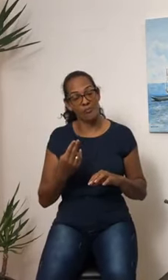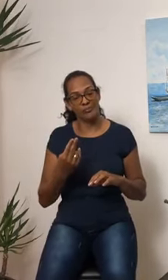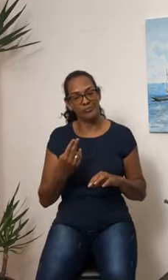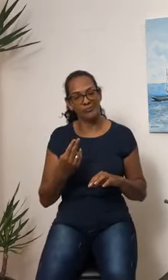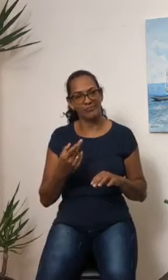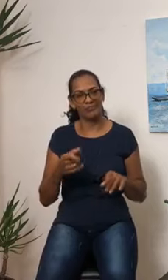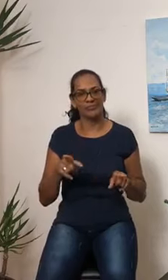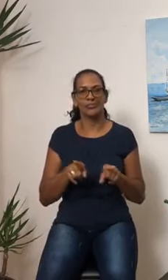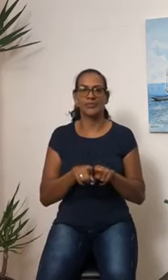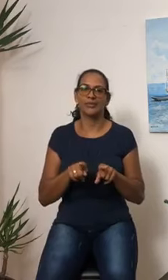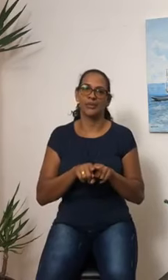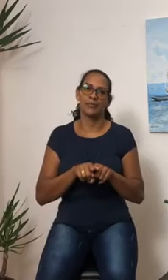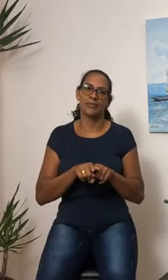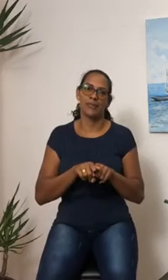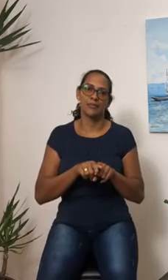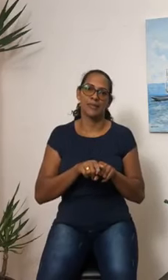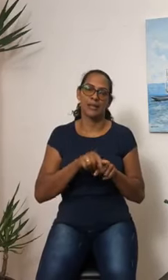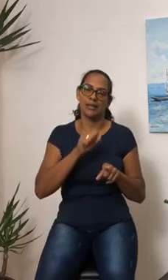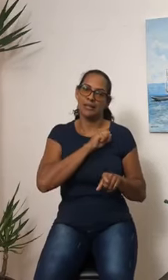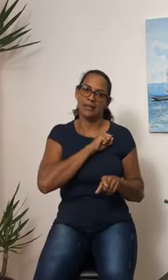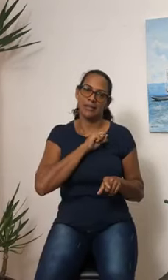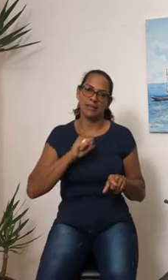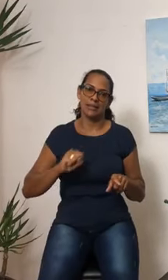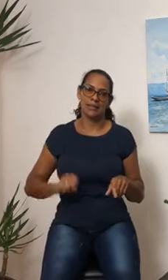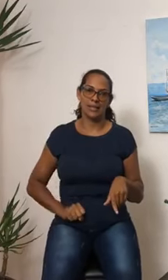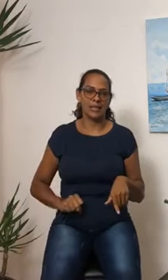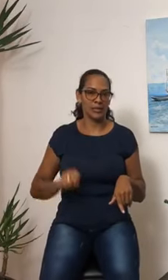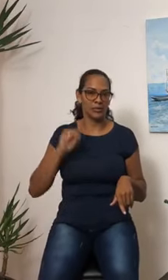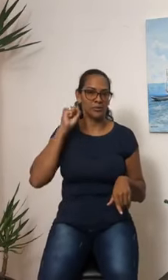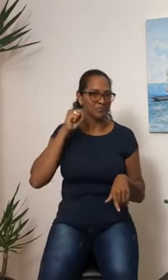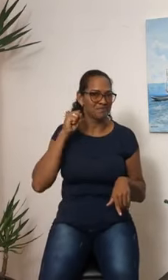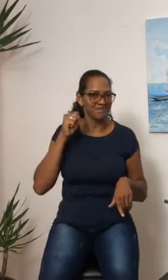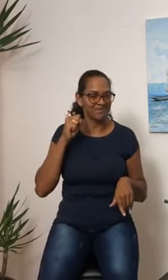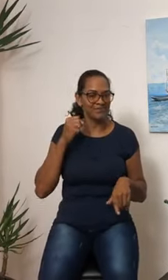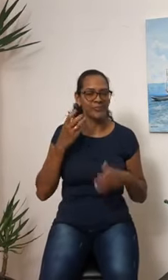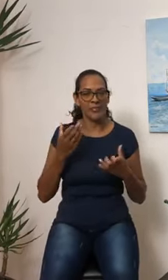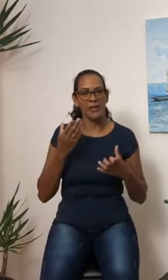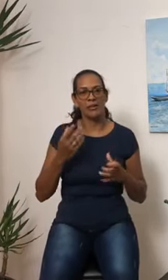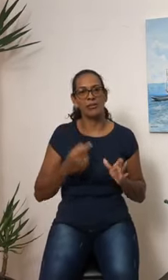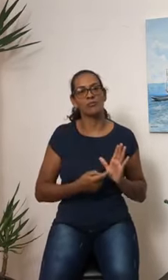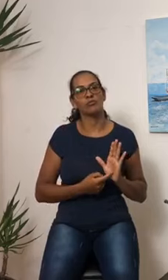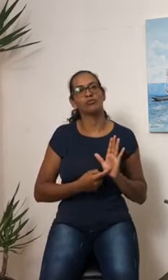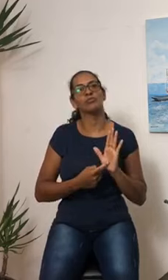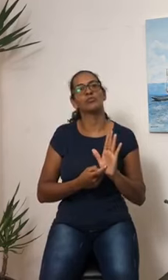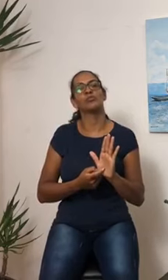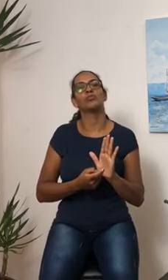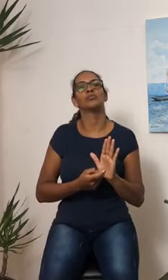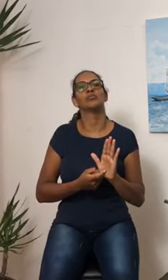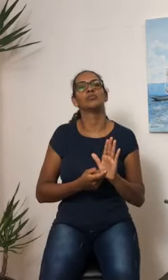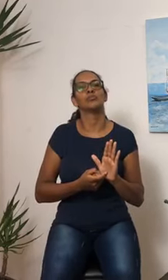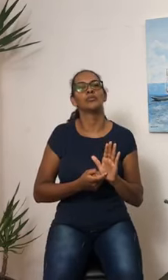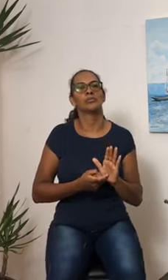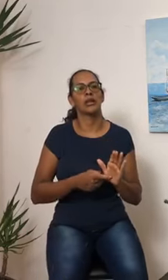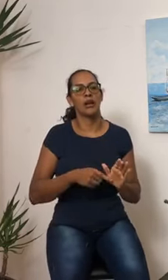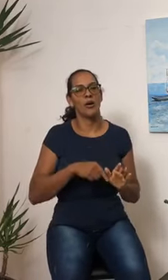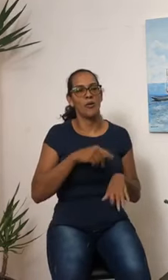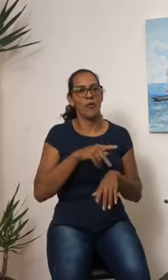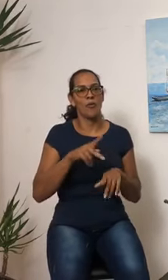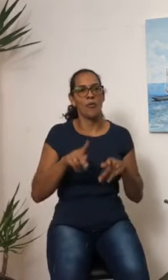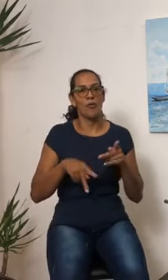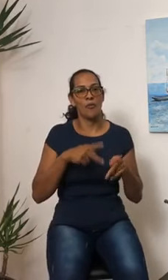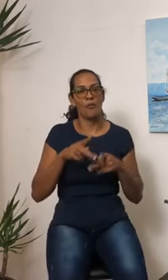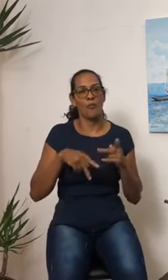selado, a gente disputa o Senado. Eu gostaria de ser representante do brasileiro, lá no Senado, porque, se eu